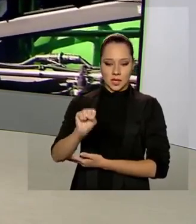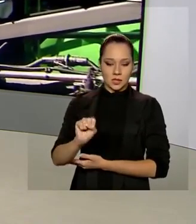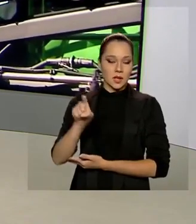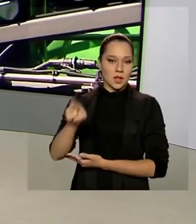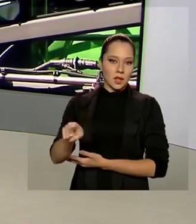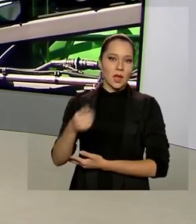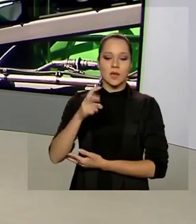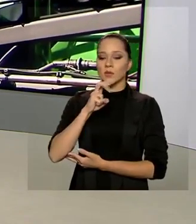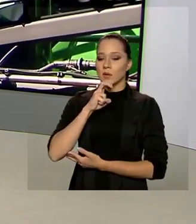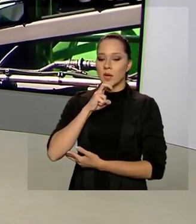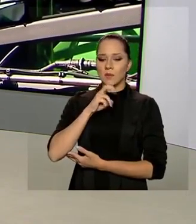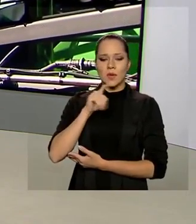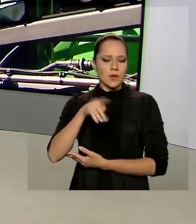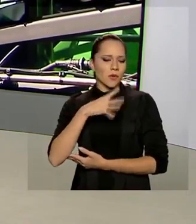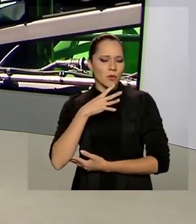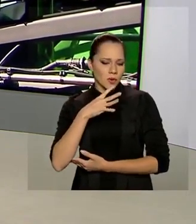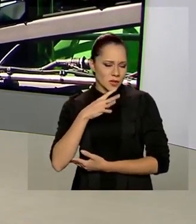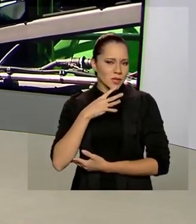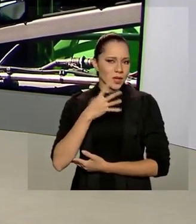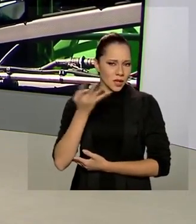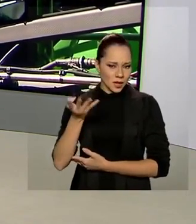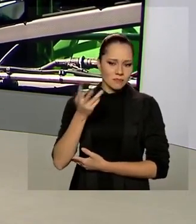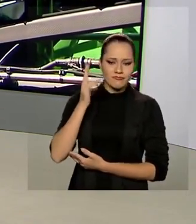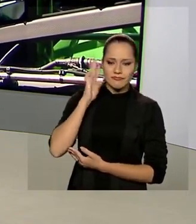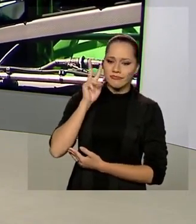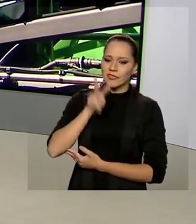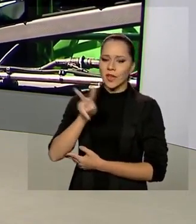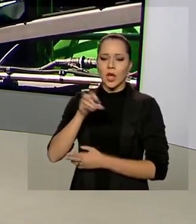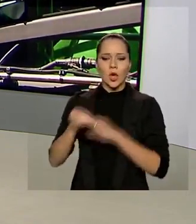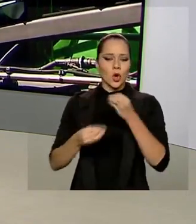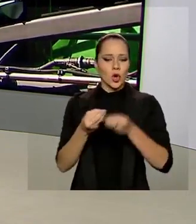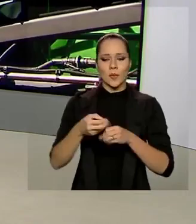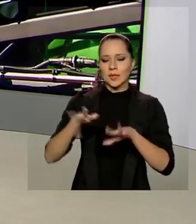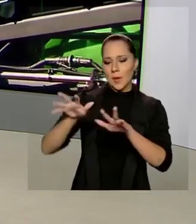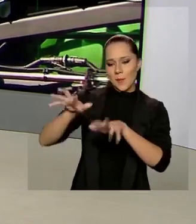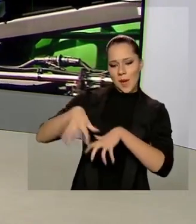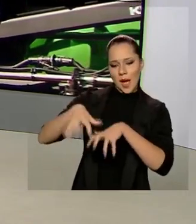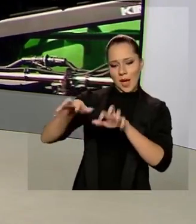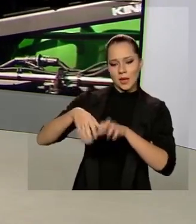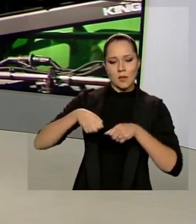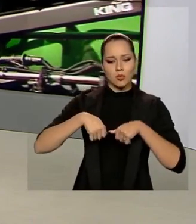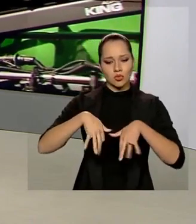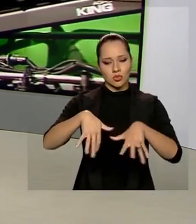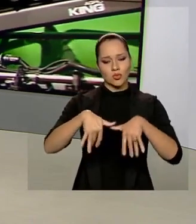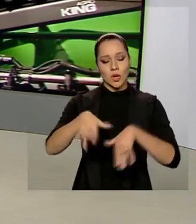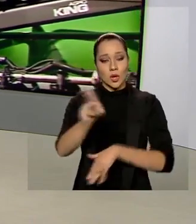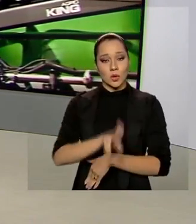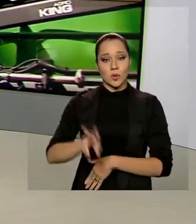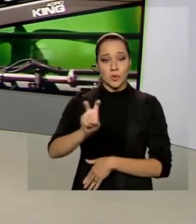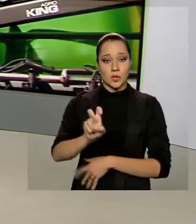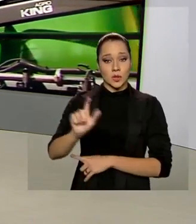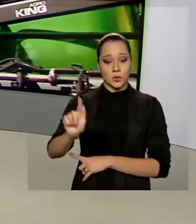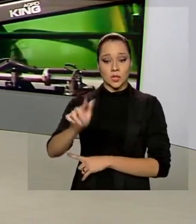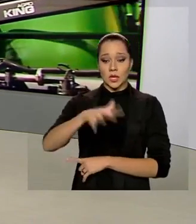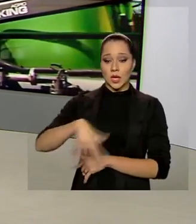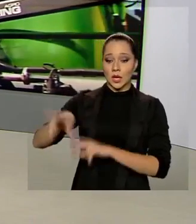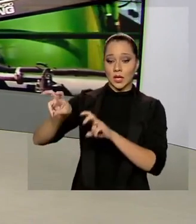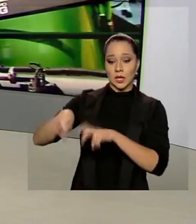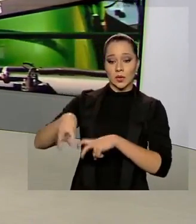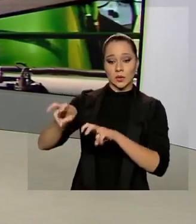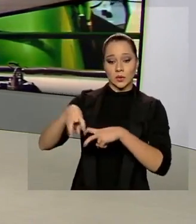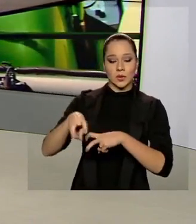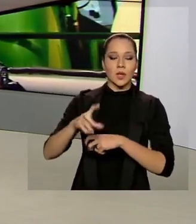em Sorocaba. Ele foi conhecer agora há pouco esse pulverizador, essa máquina que faz o uso do 5G na